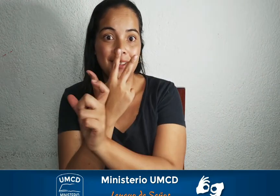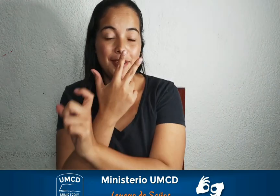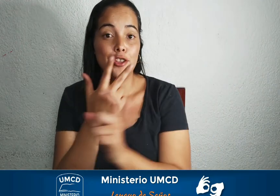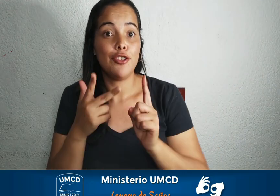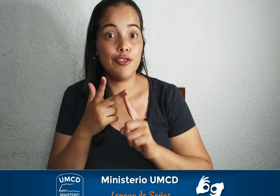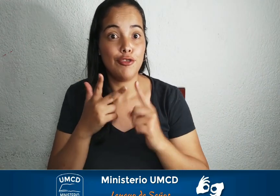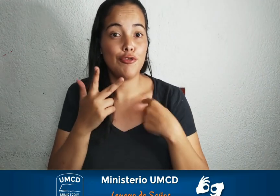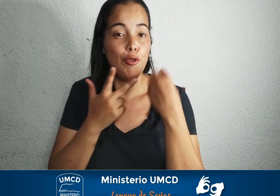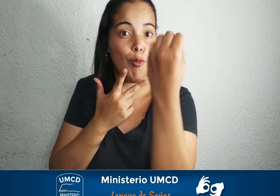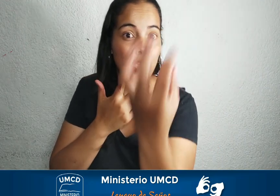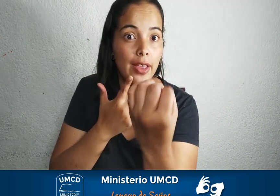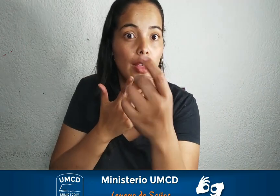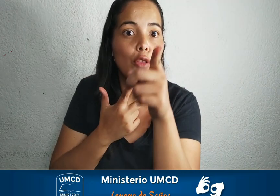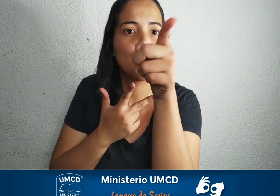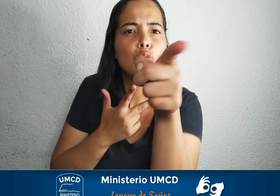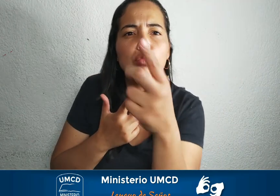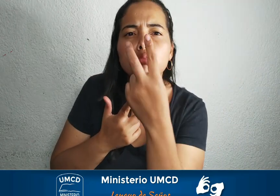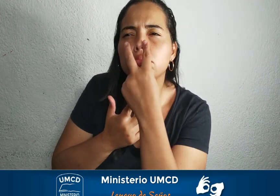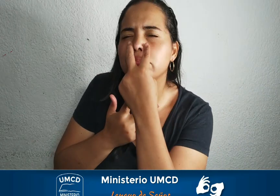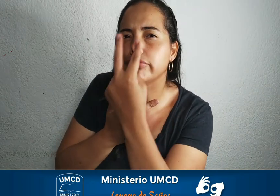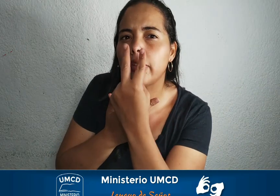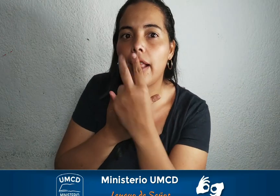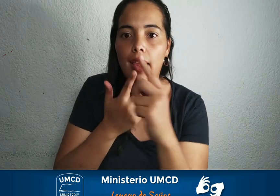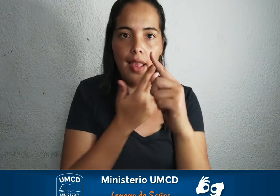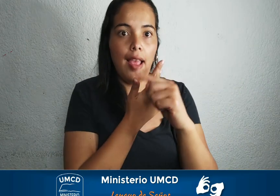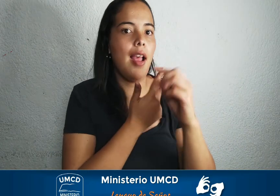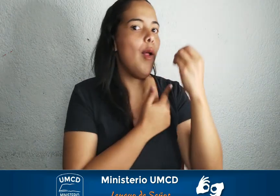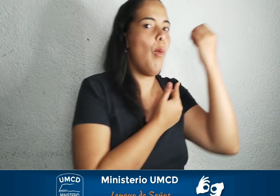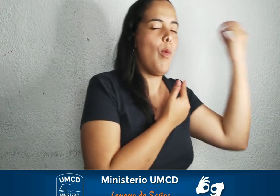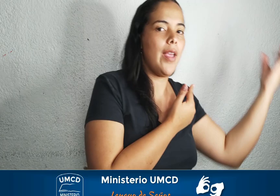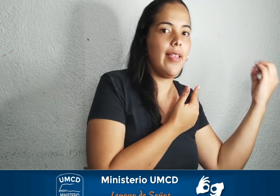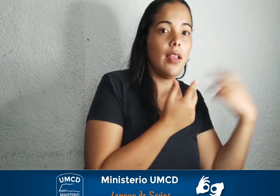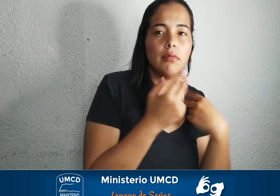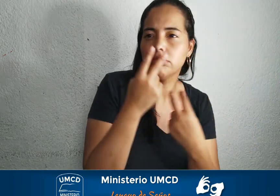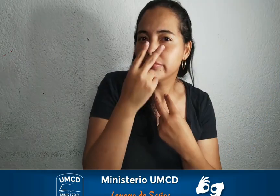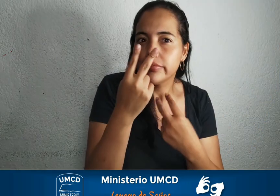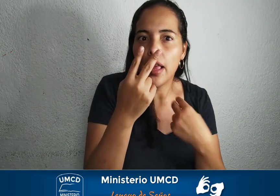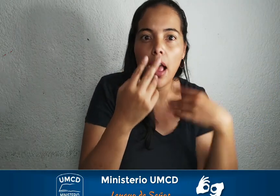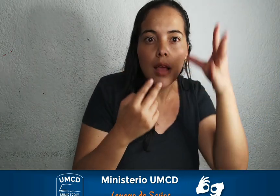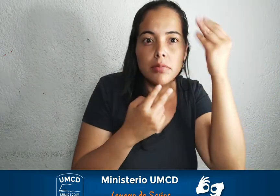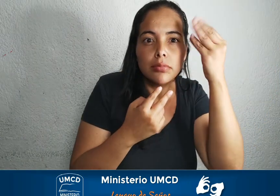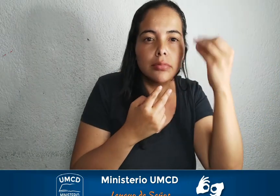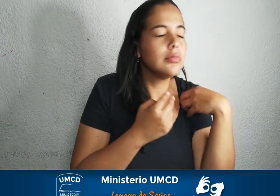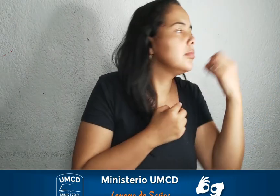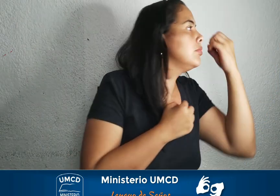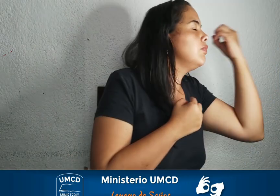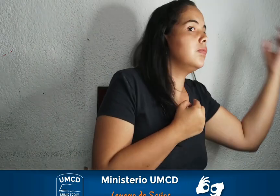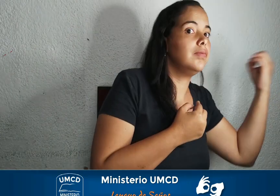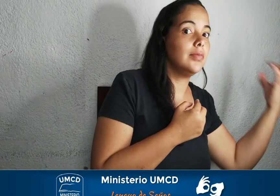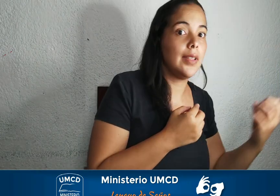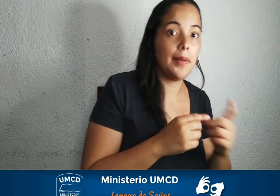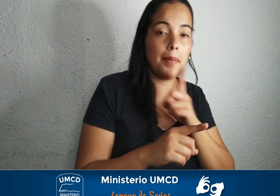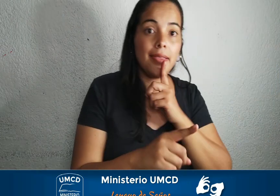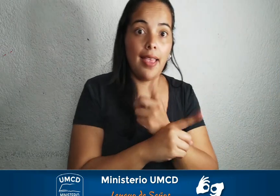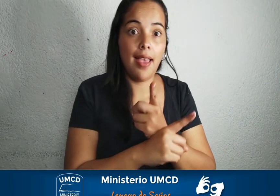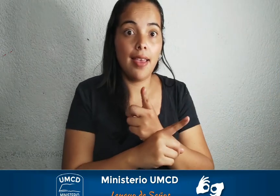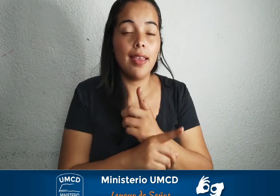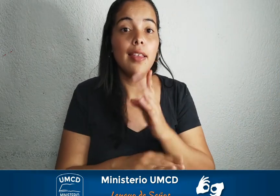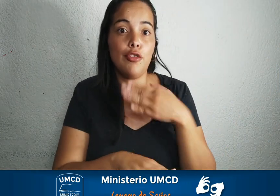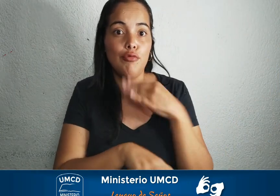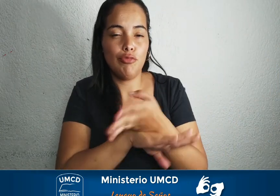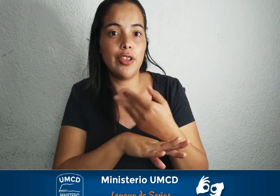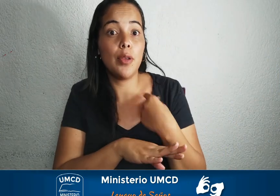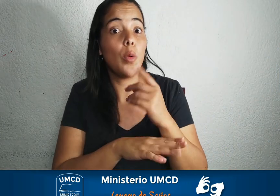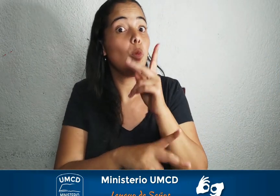mensaje. La dificultad o la alteración que se genera en la manera como se emite el mensaje hasta donde